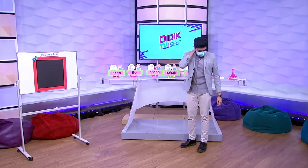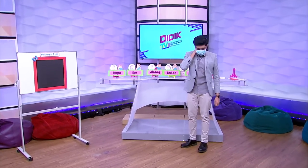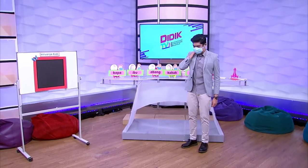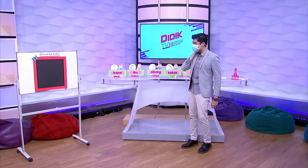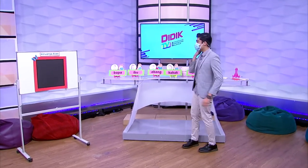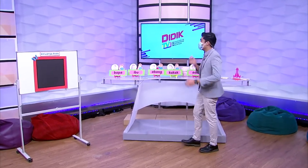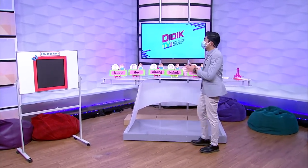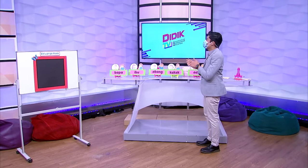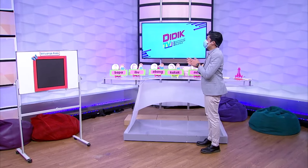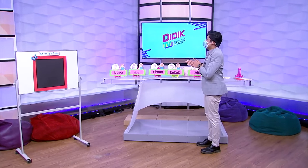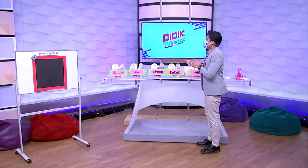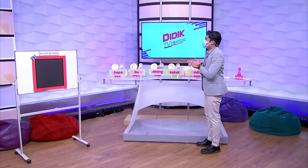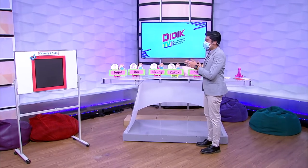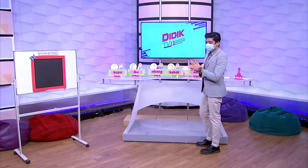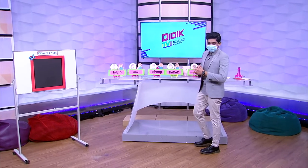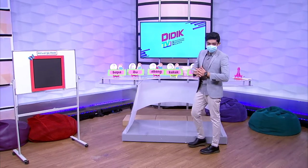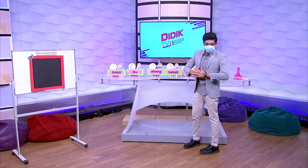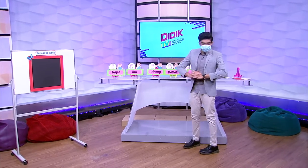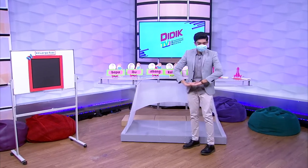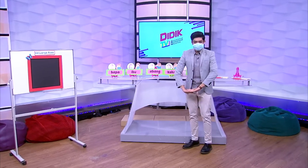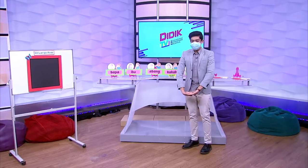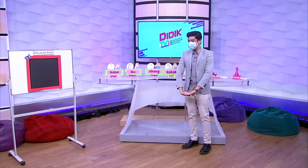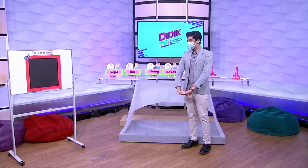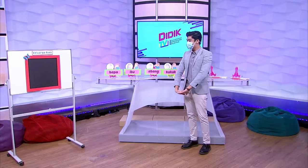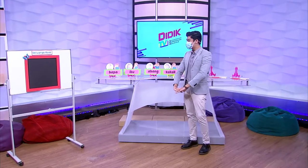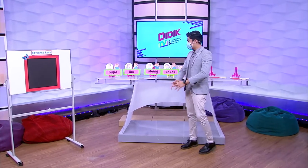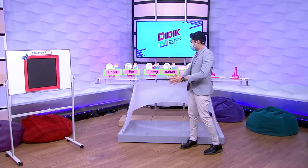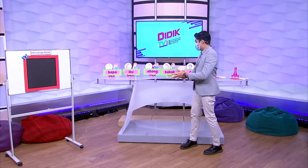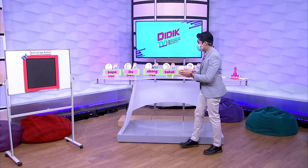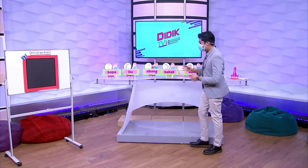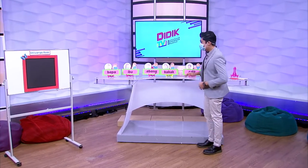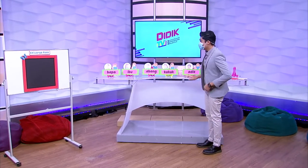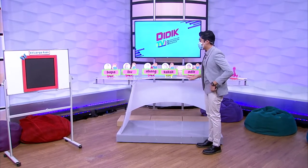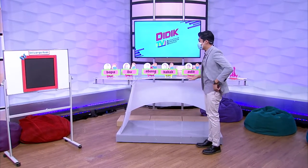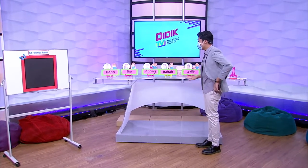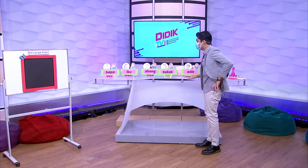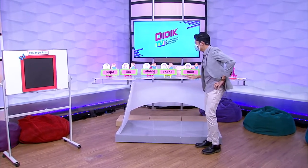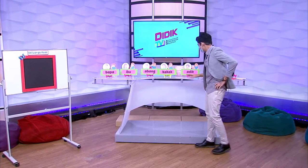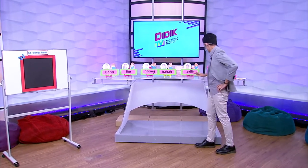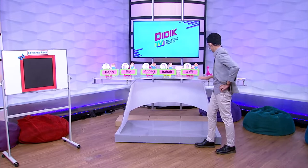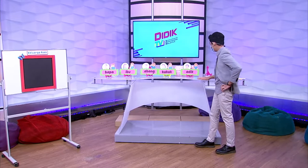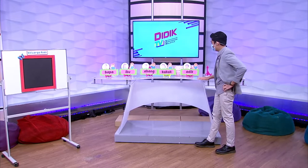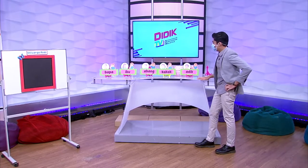masalah masalah Jadi udah deket tetapi hadiah-hadiah takdir cuman Noah